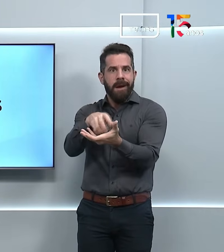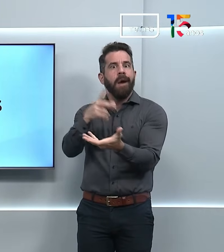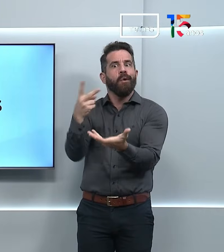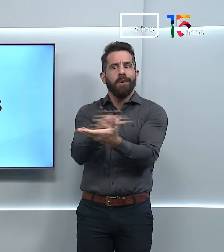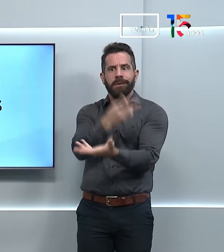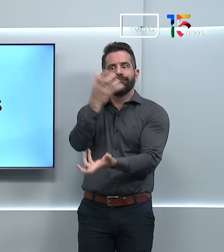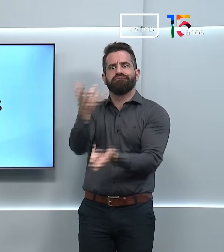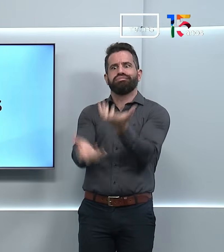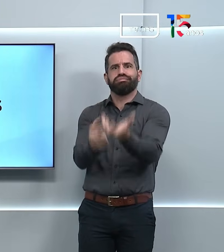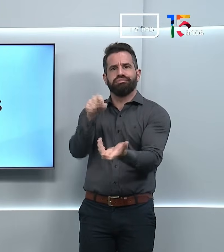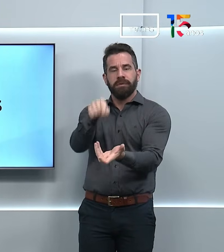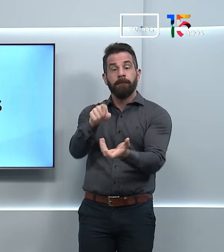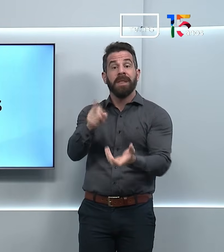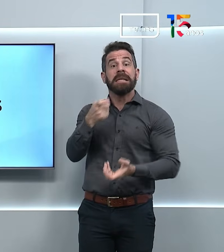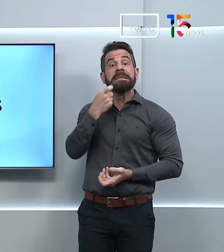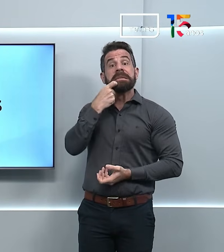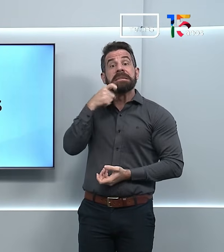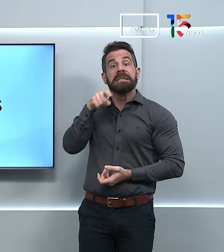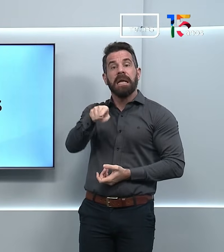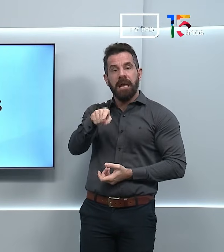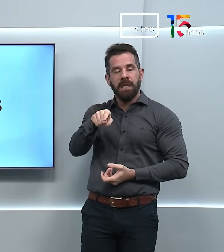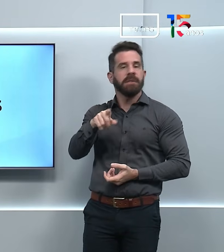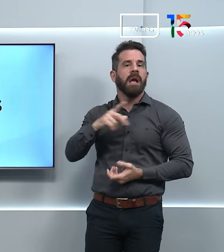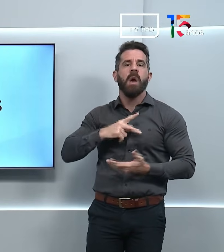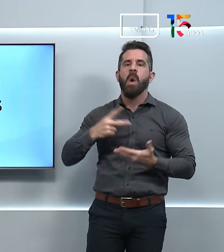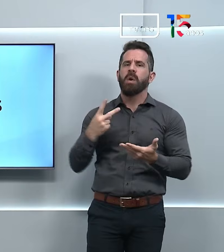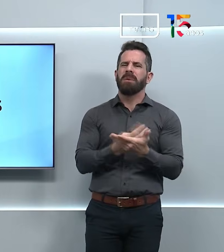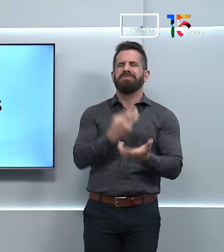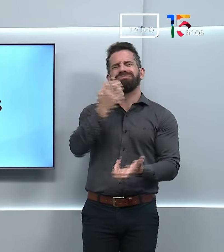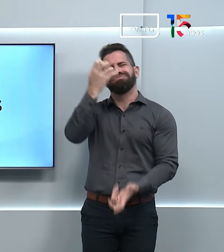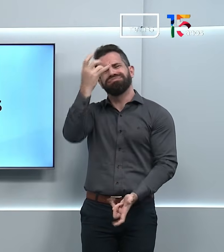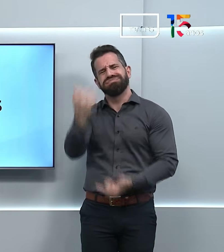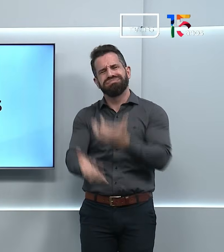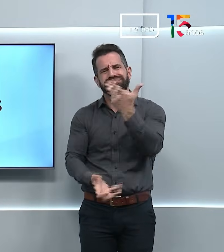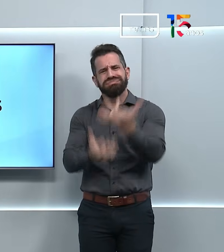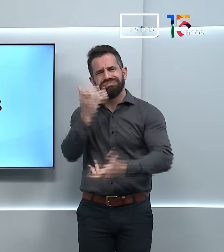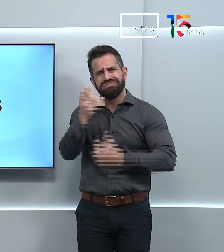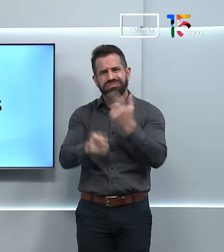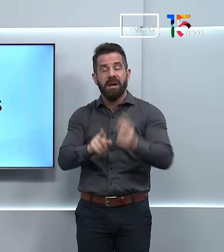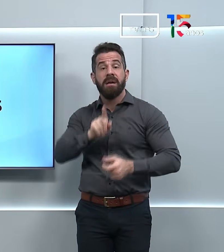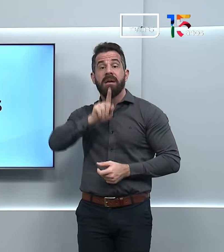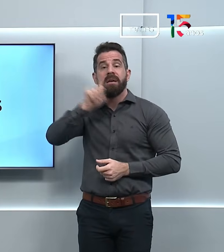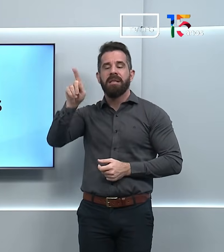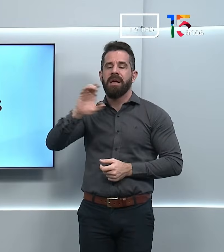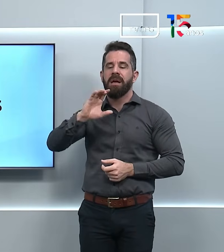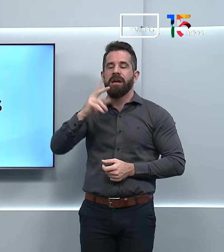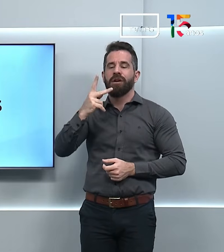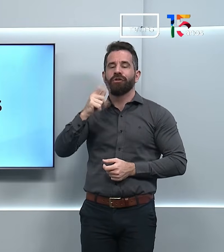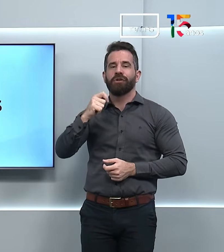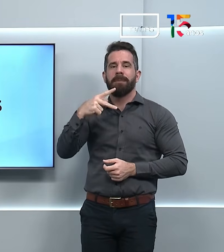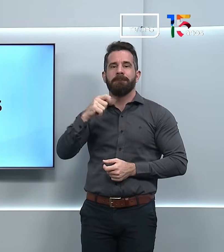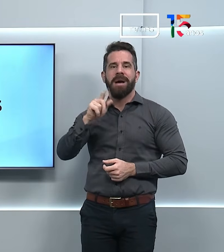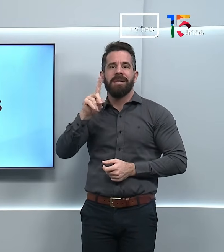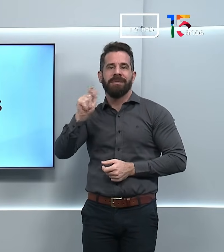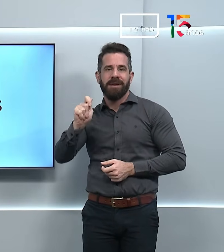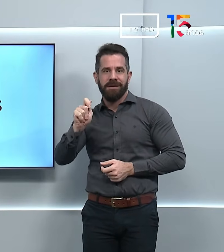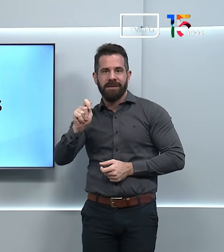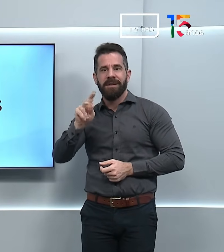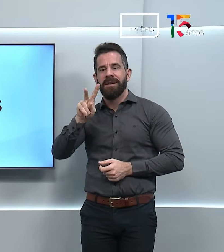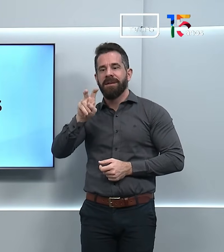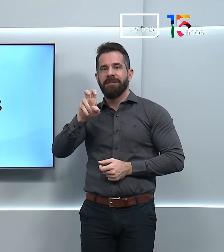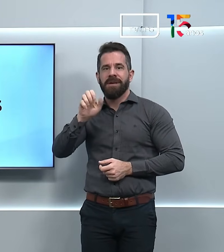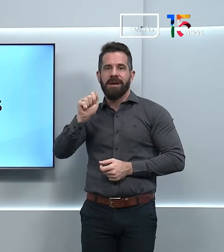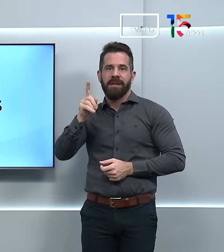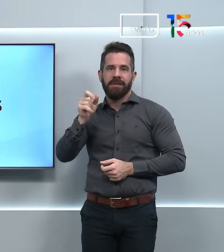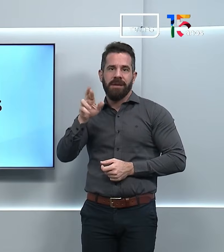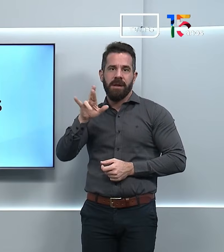última sexta-feira, quando um incêndio de grandes proporções atingiu o Parque Nacional da Chapada dos Veadeiros, no nordeste